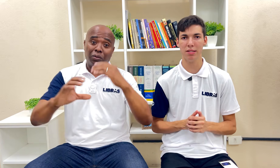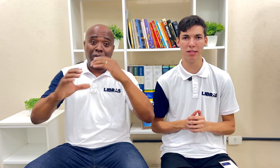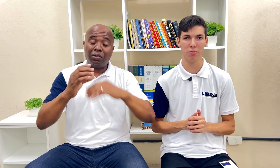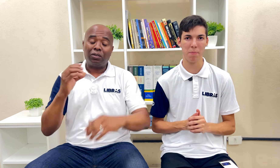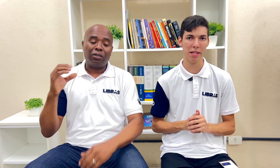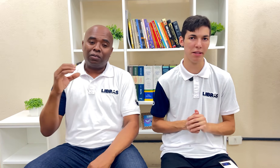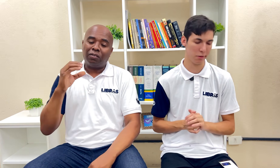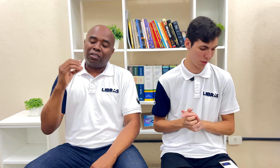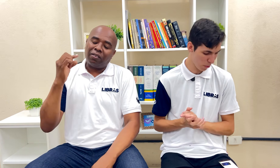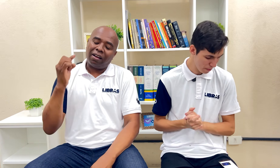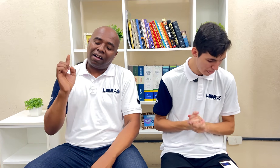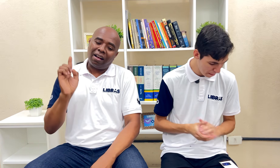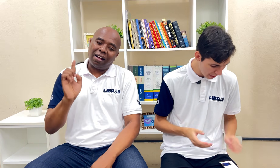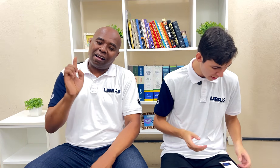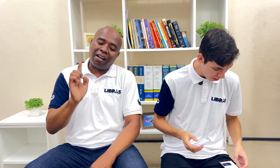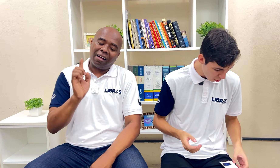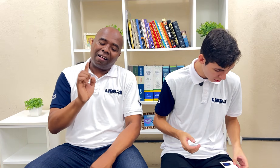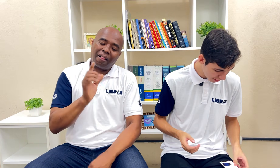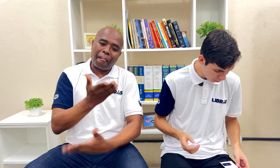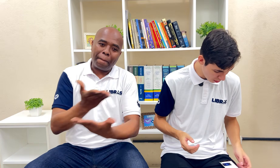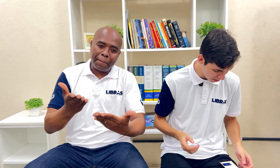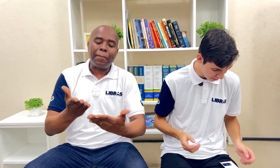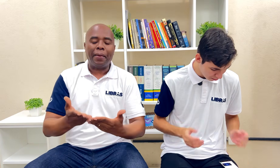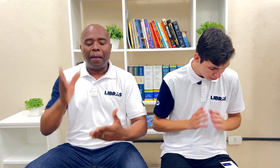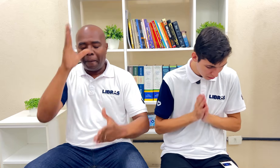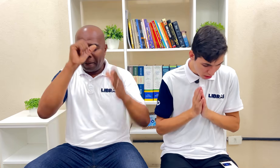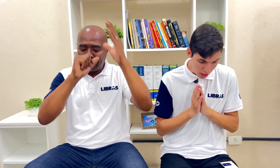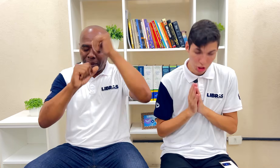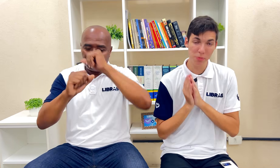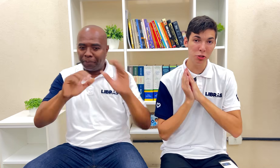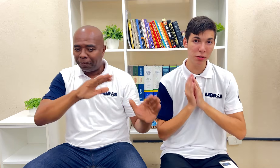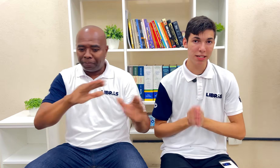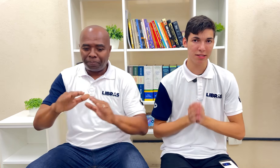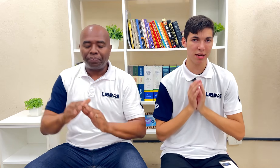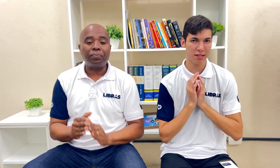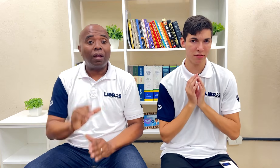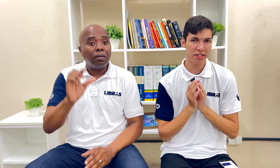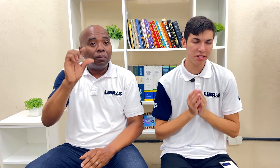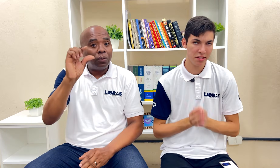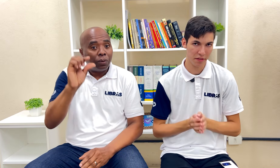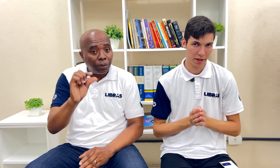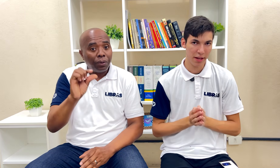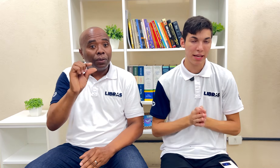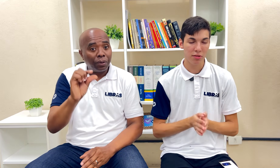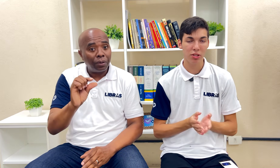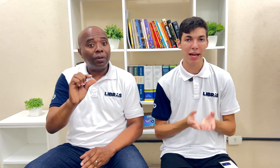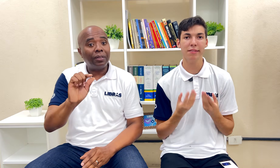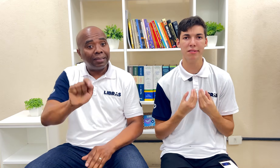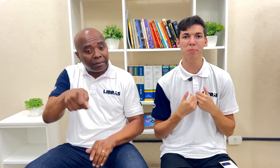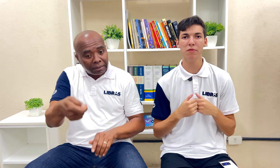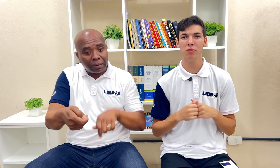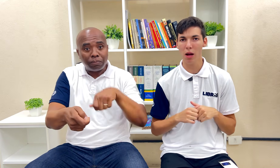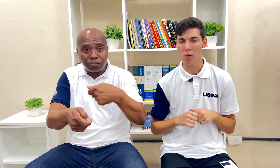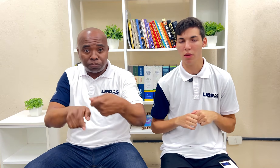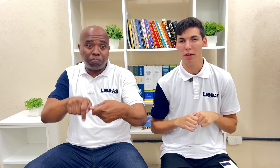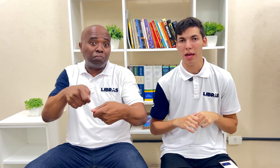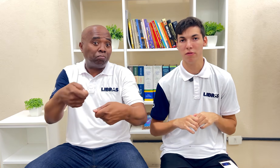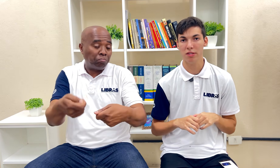visualização, aprendendo, tá bom? Outra coisa, diminuir a sinalização excessiva. Isso já é trazer para o visual. É você o